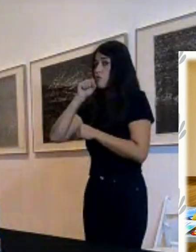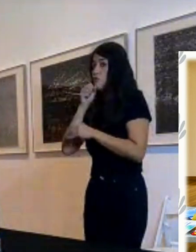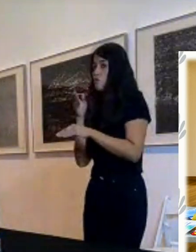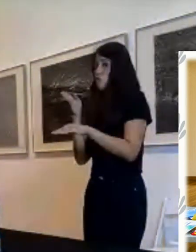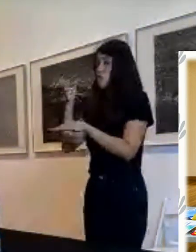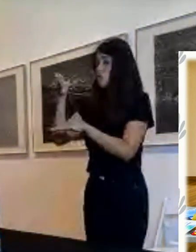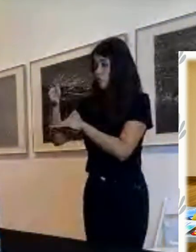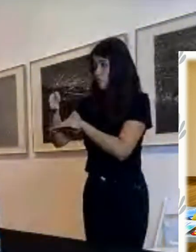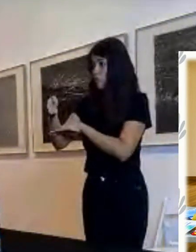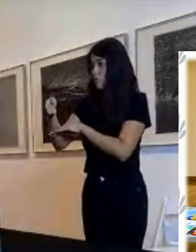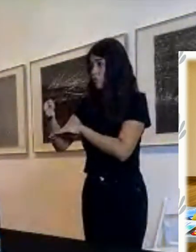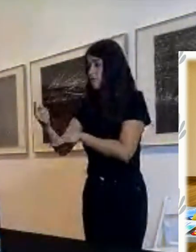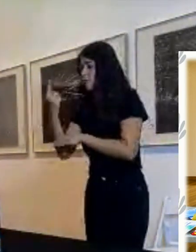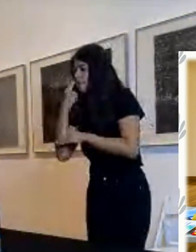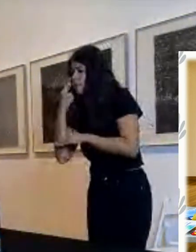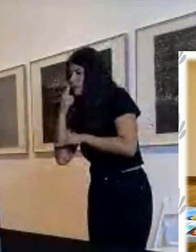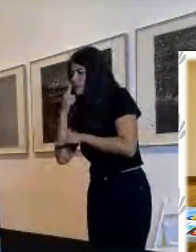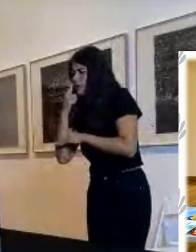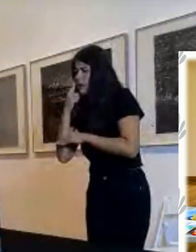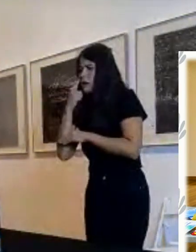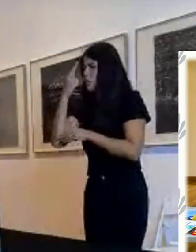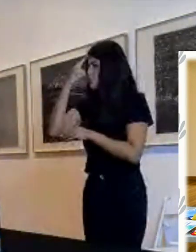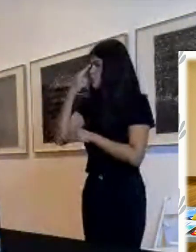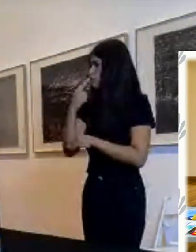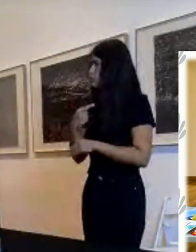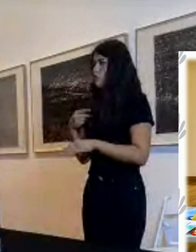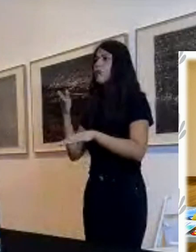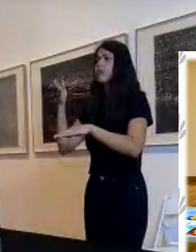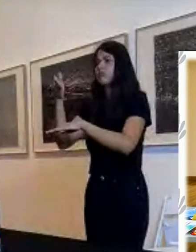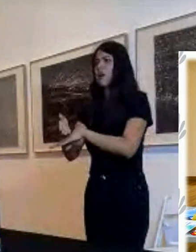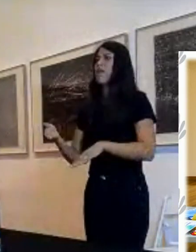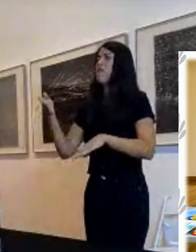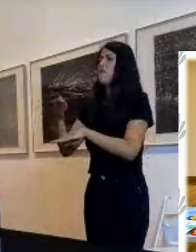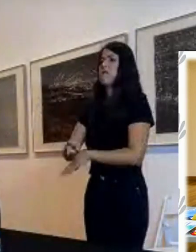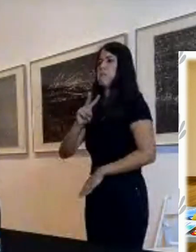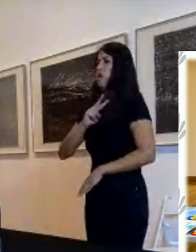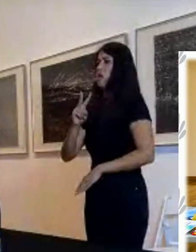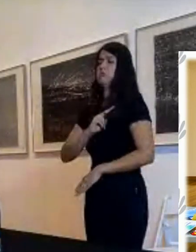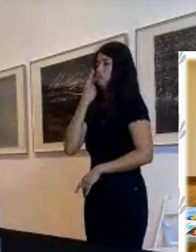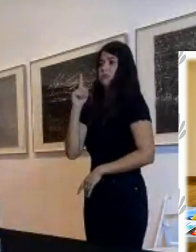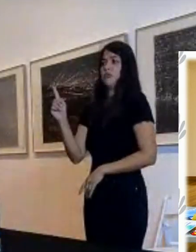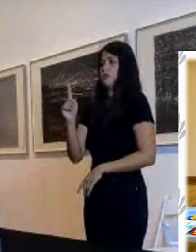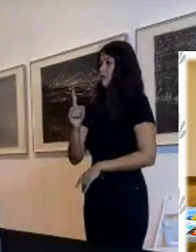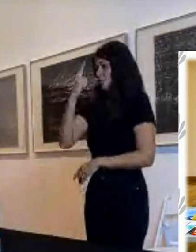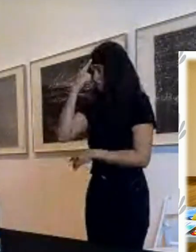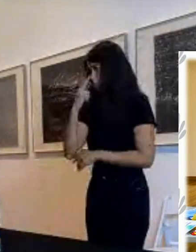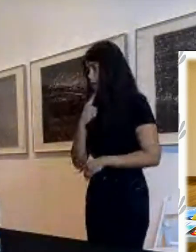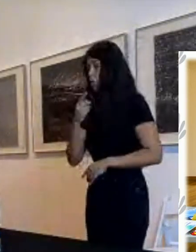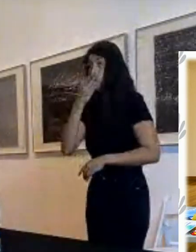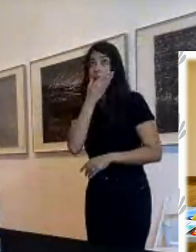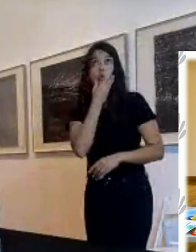y conocerlo con, no sé cuántas veces había visitado Valparaíso, no tenía idea de ese museo,